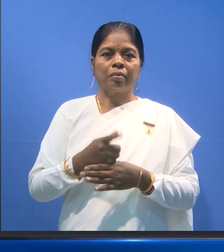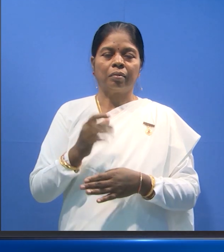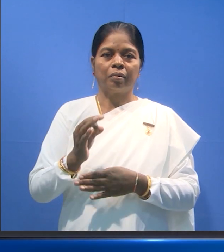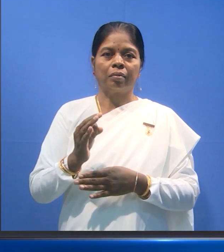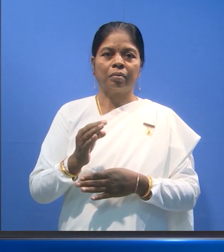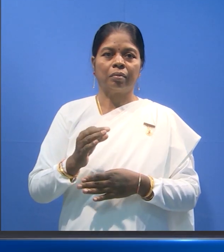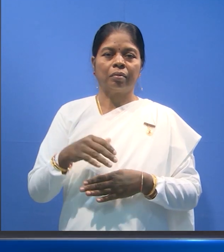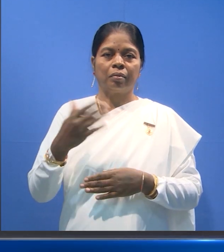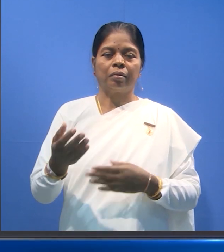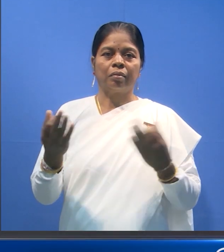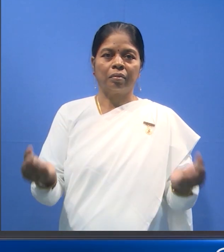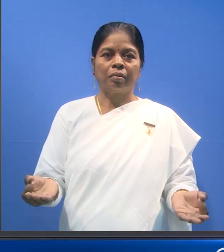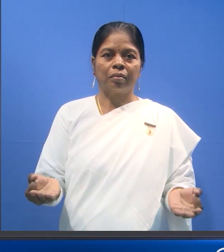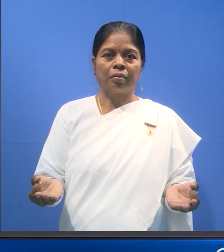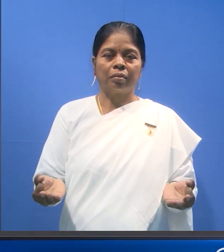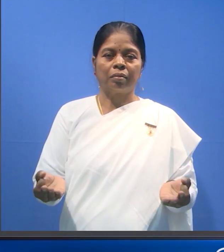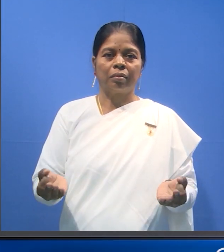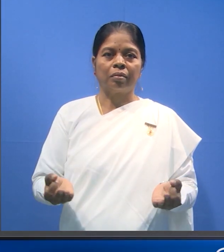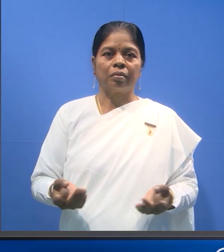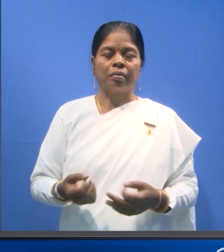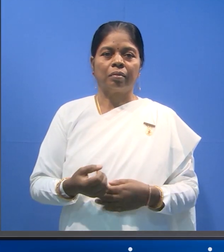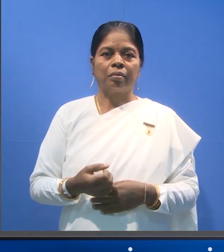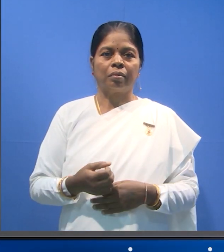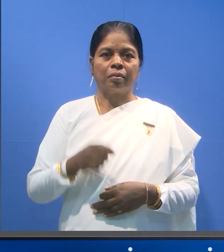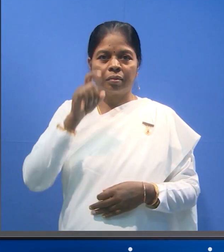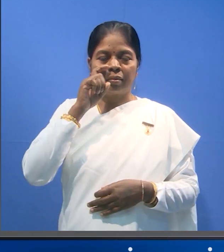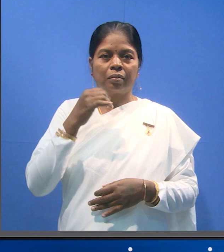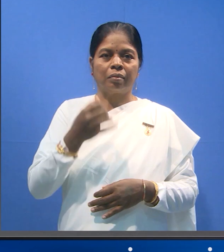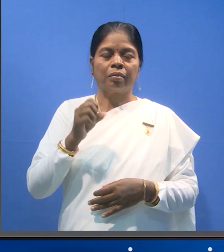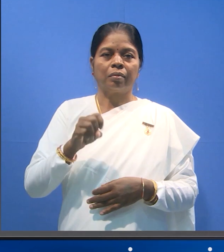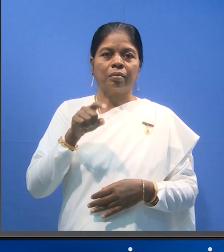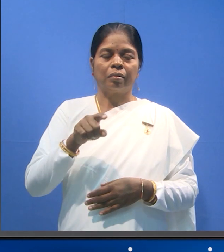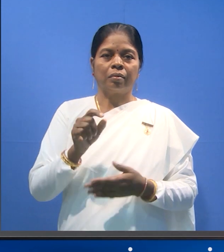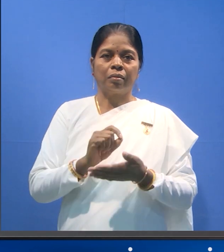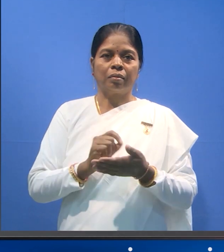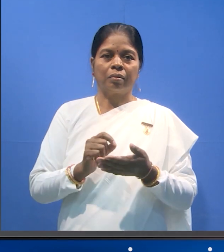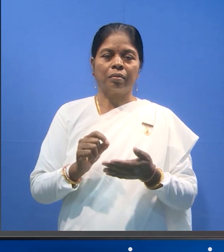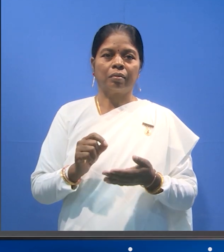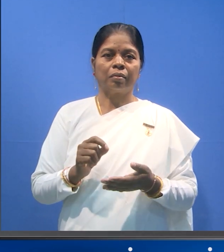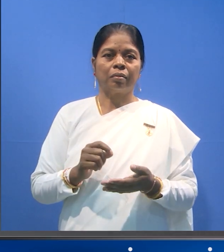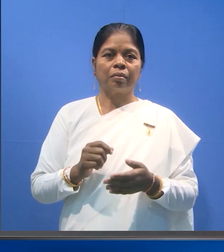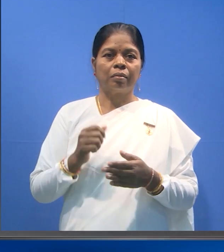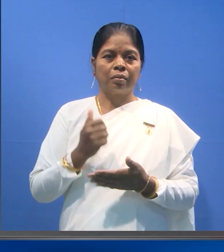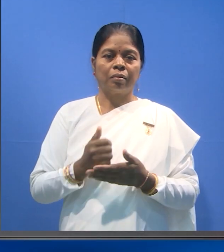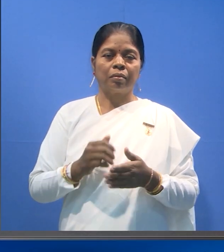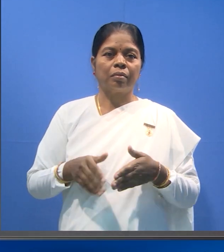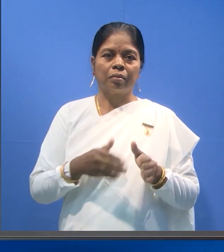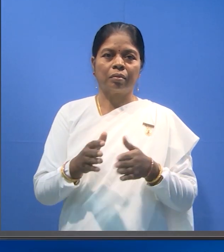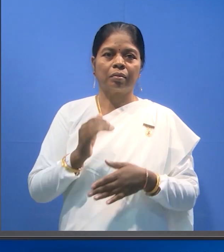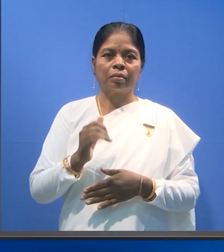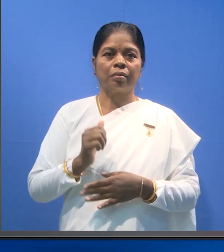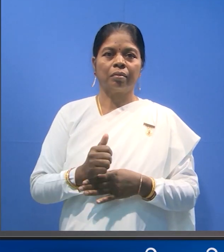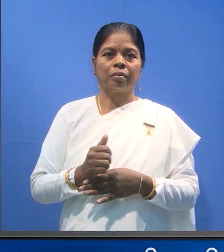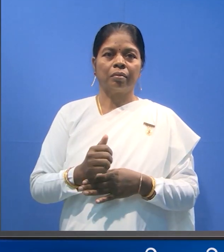मूल्य शिक्षण तसेच आध्यात्मिकता इंजिनियर दास यांच्या लेखनाचे मूळ स्रोत